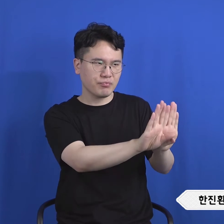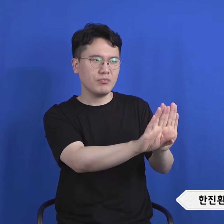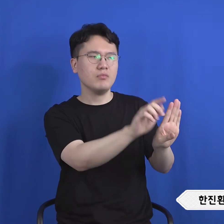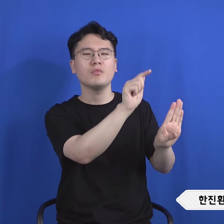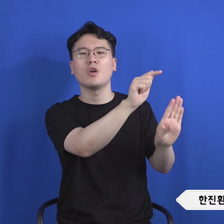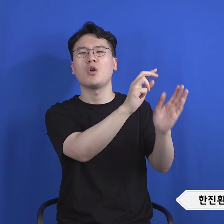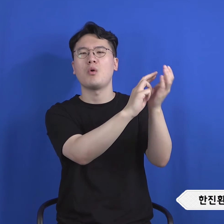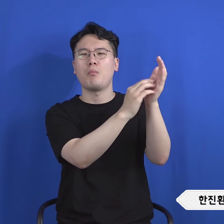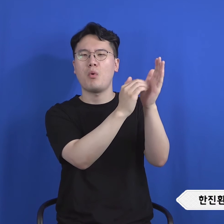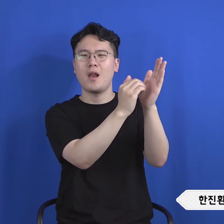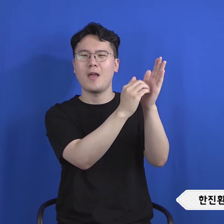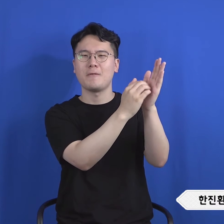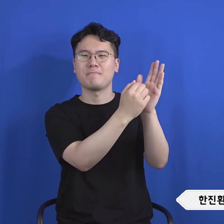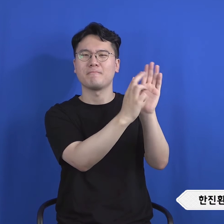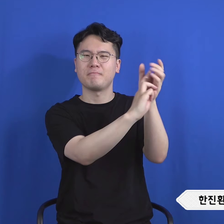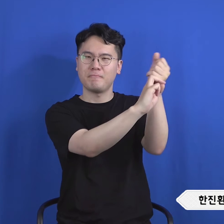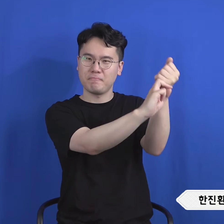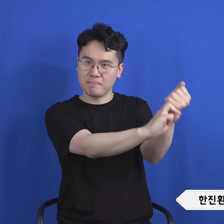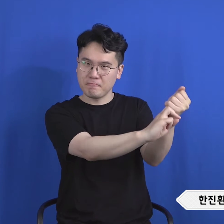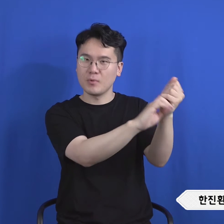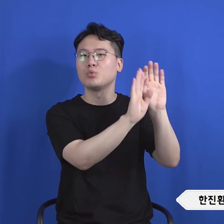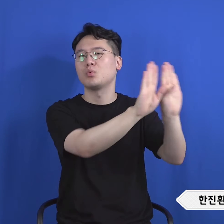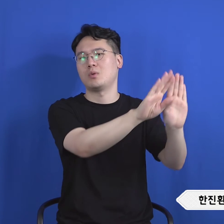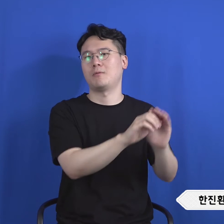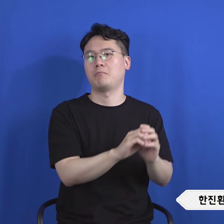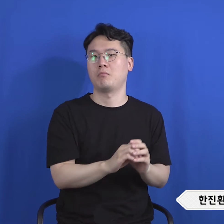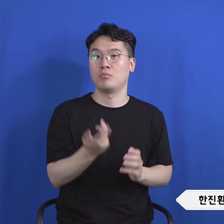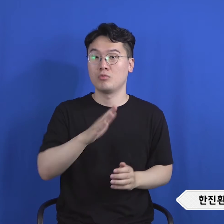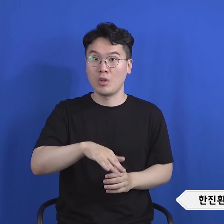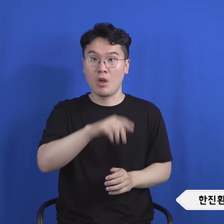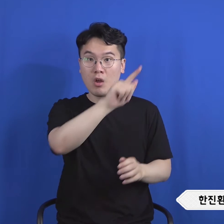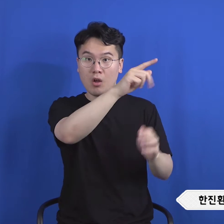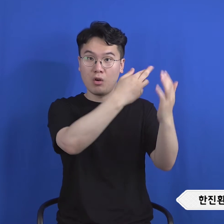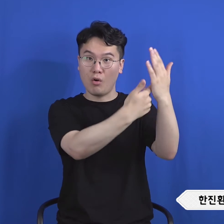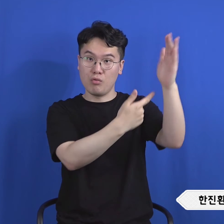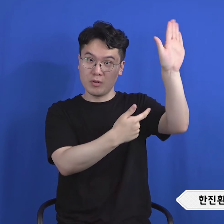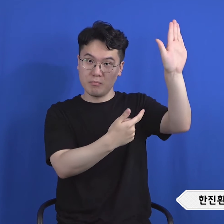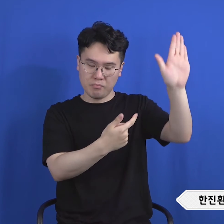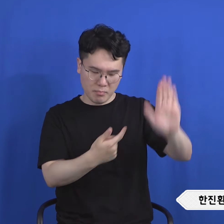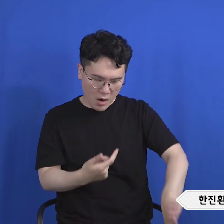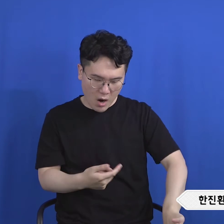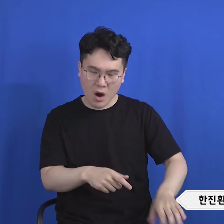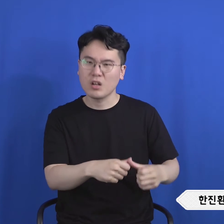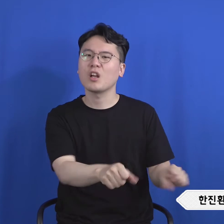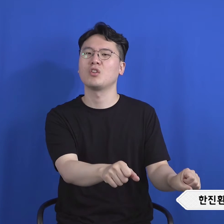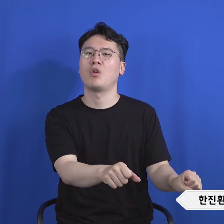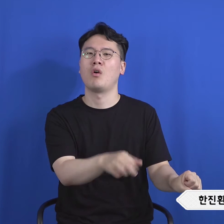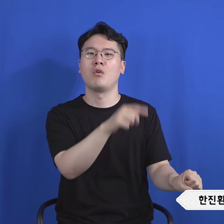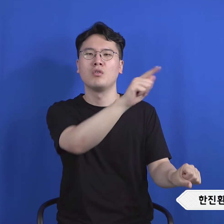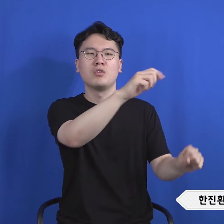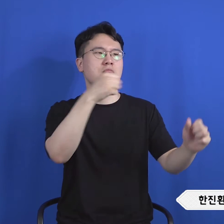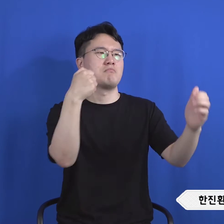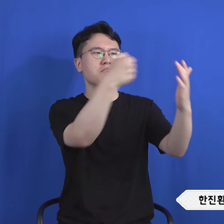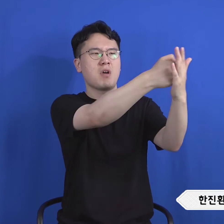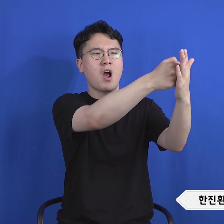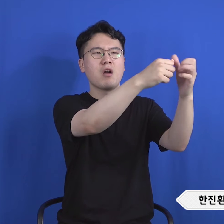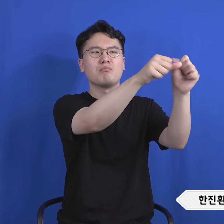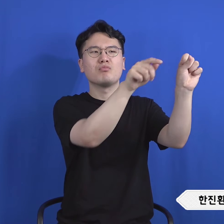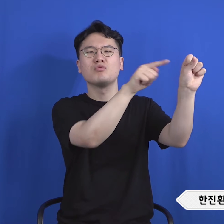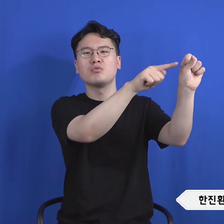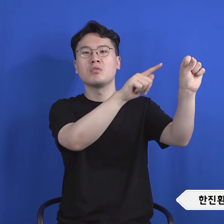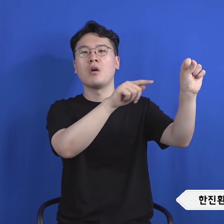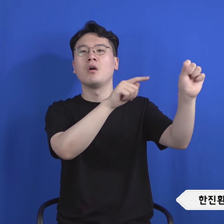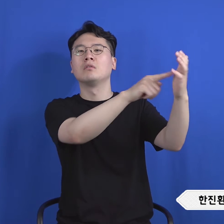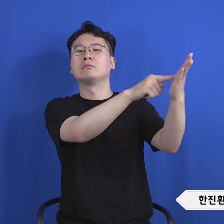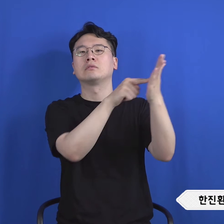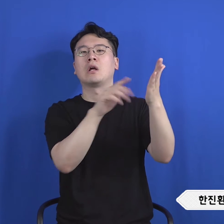그게 거울이 떨어져서 그냥 구멍이 다 드러나 버렸습니다. 목사님이 황급하게 유리 조각을 줍고 있는데